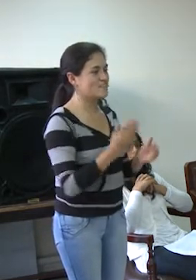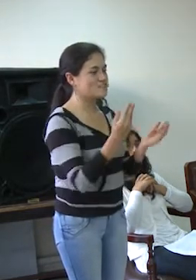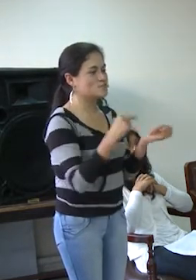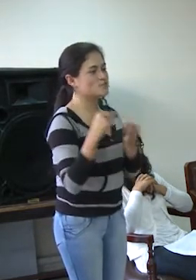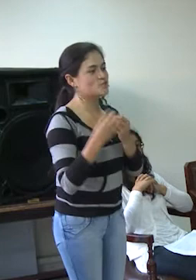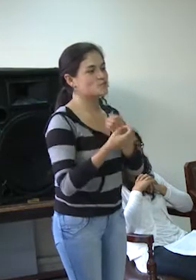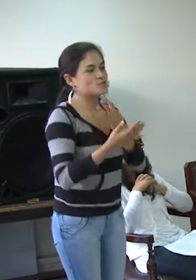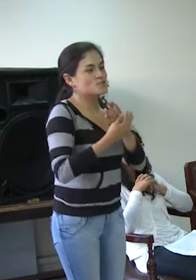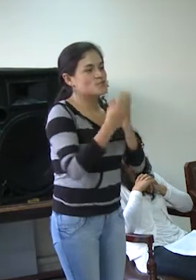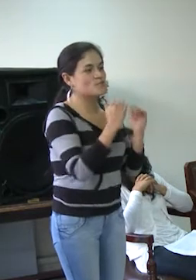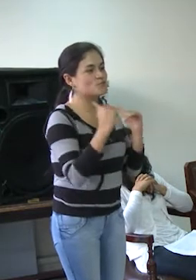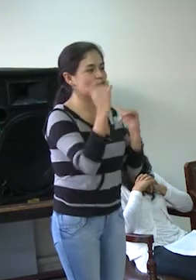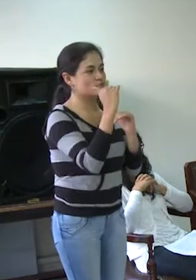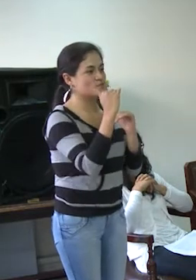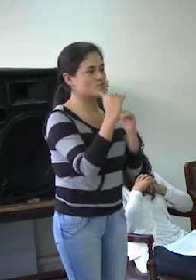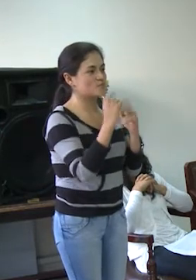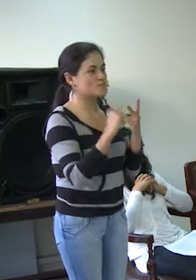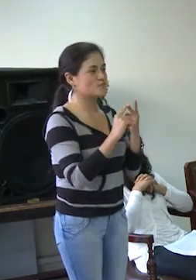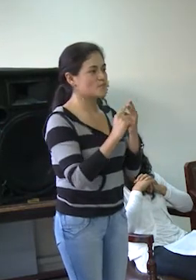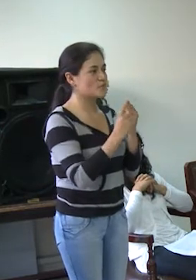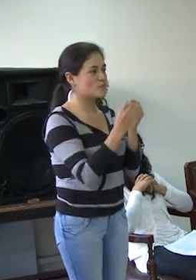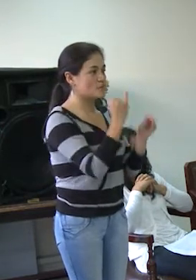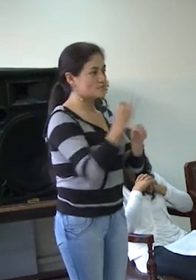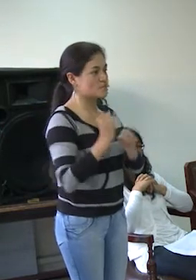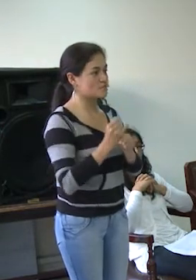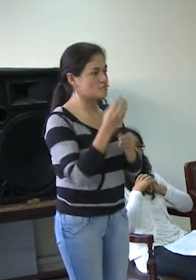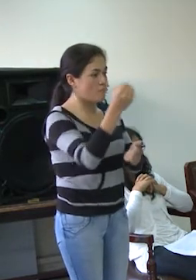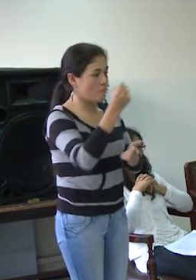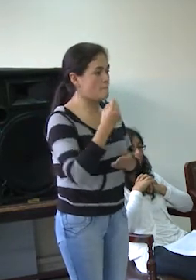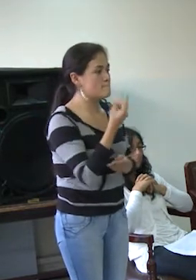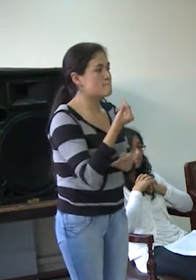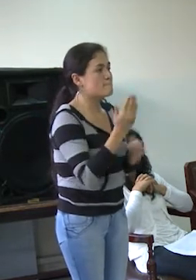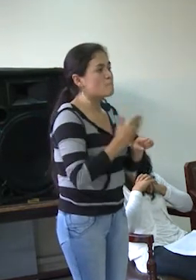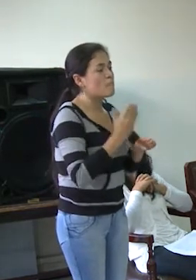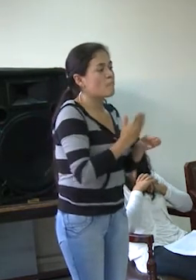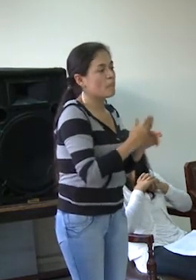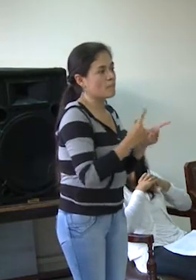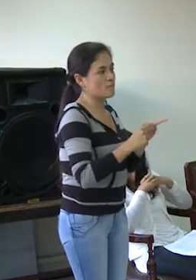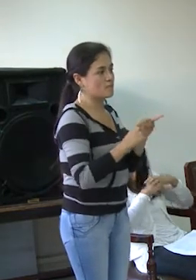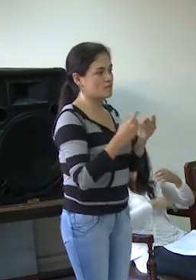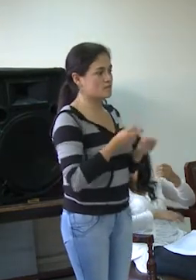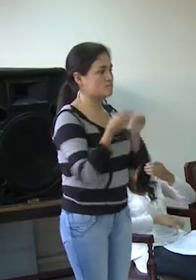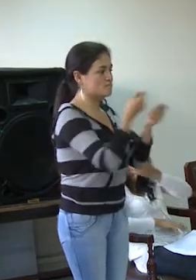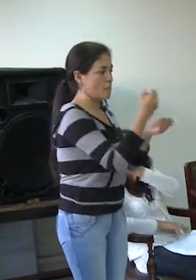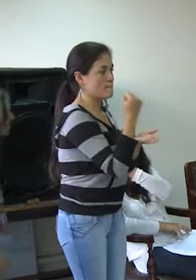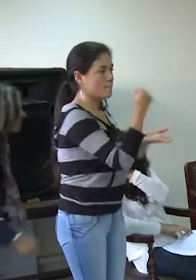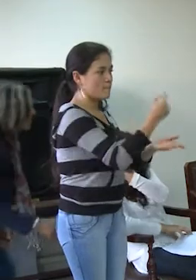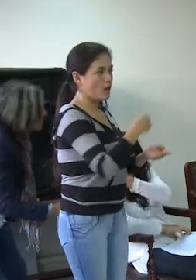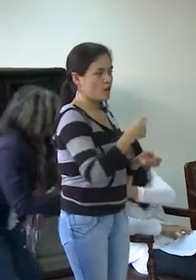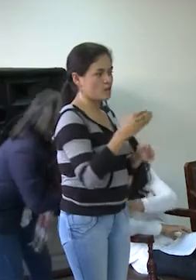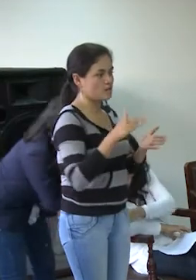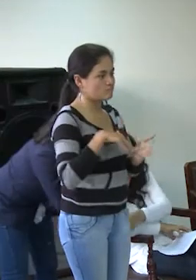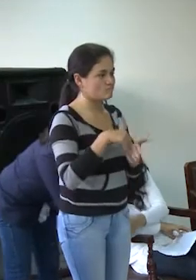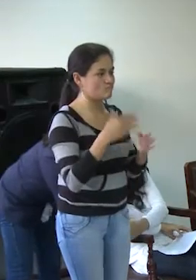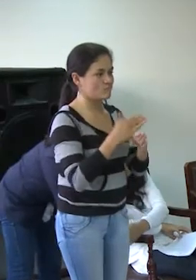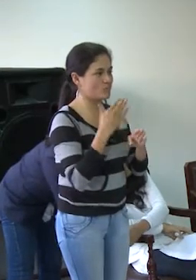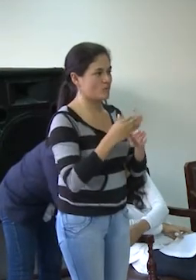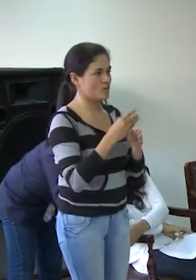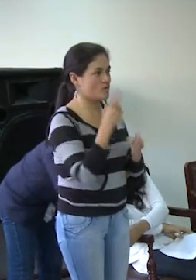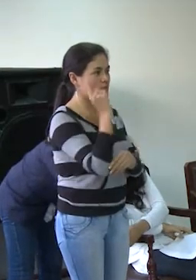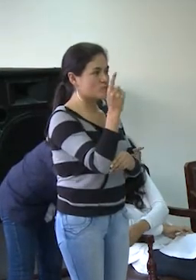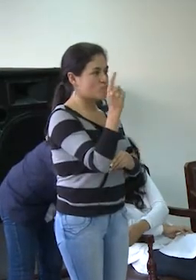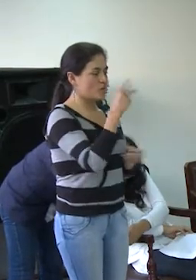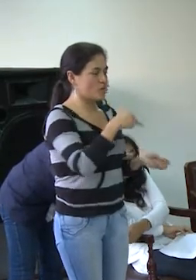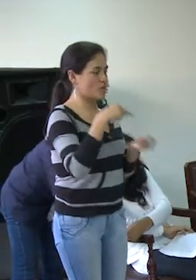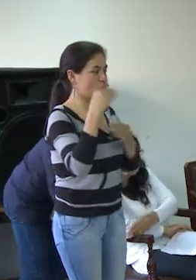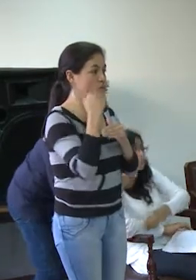país. Una institución desfinanciada como consecuencia de la mínima asignación presupuestal. una política de educación